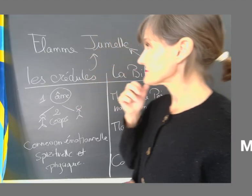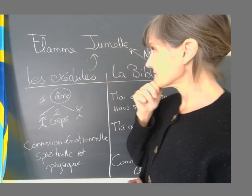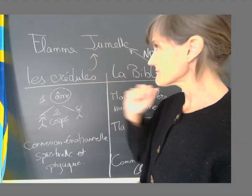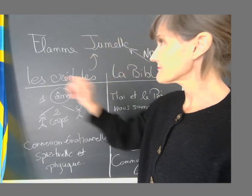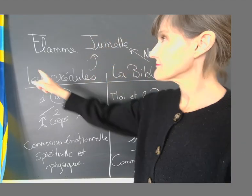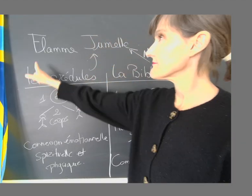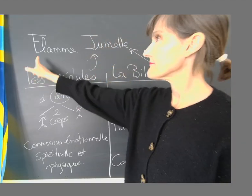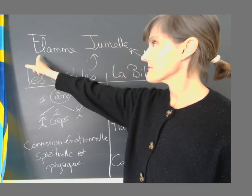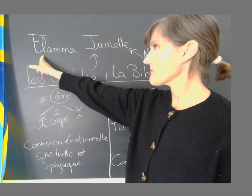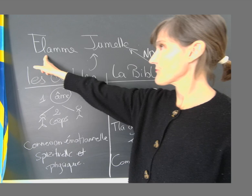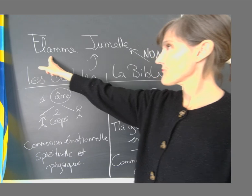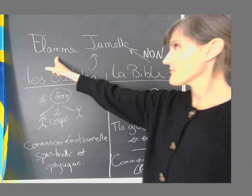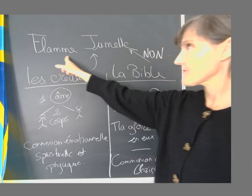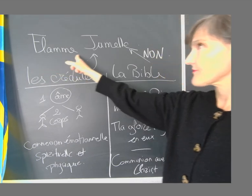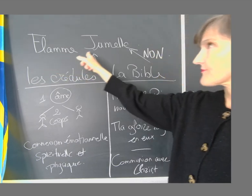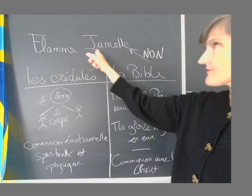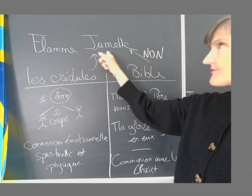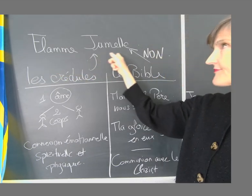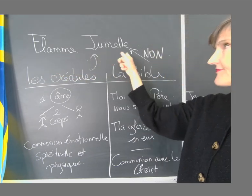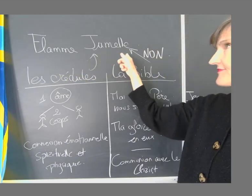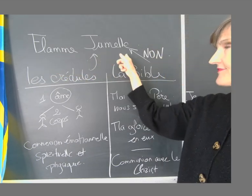flammes jumelles